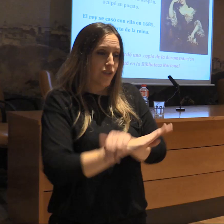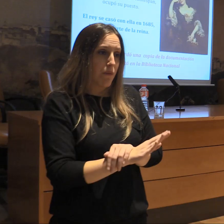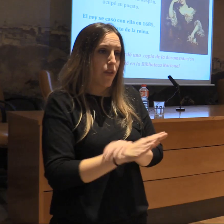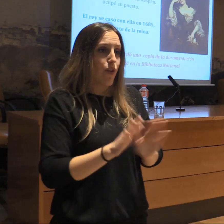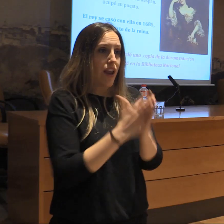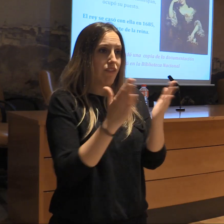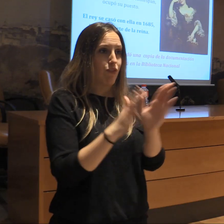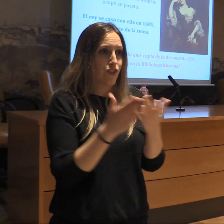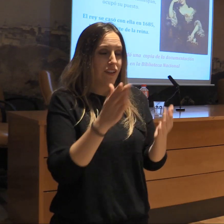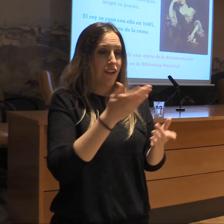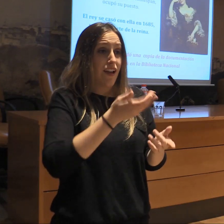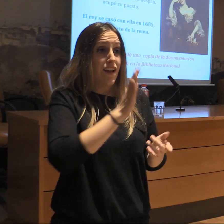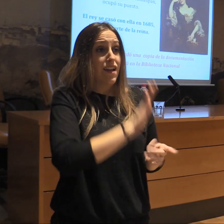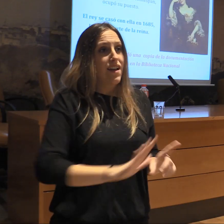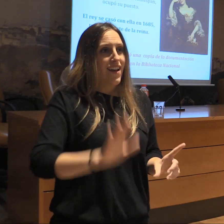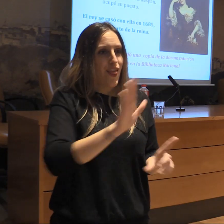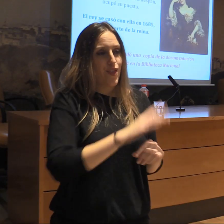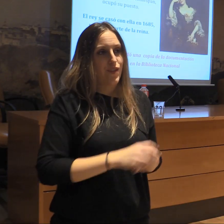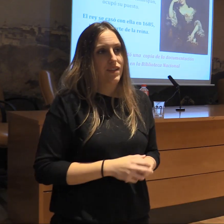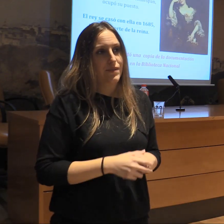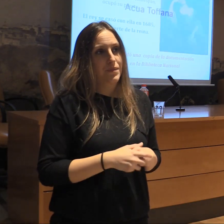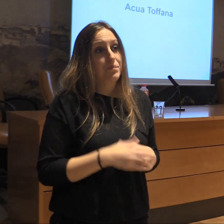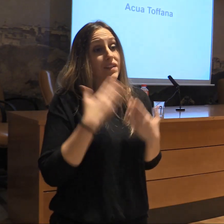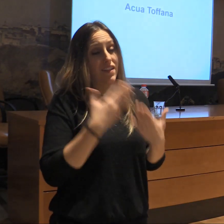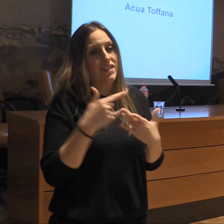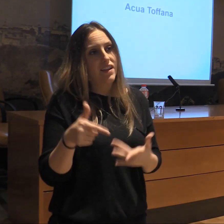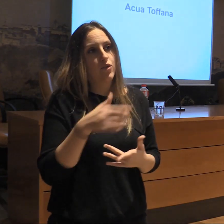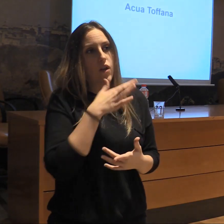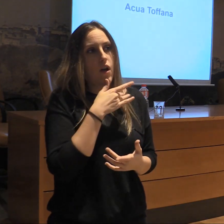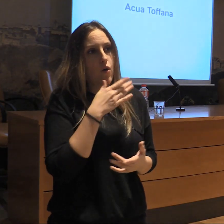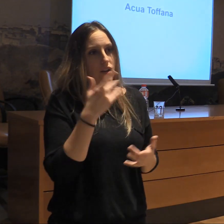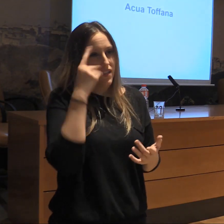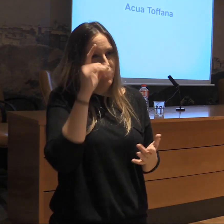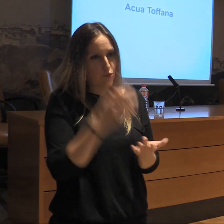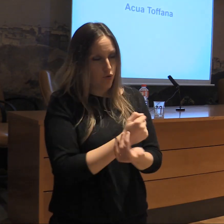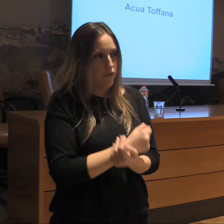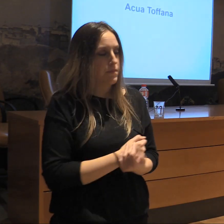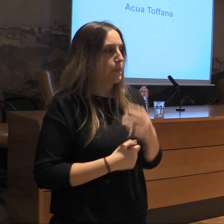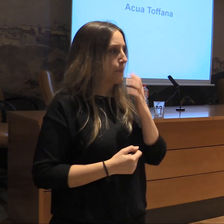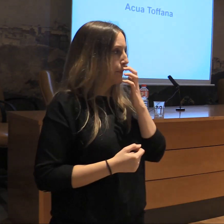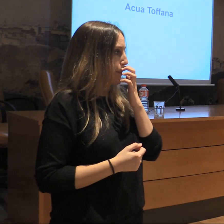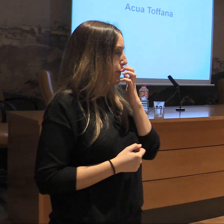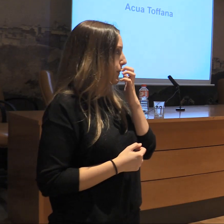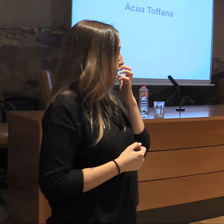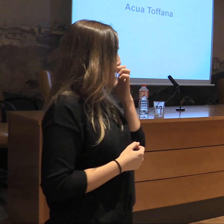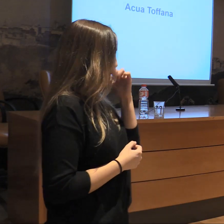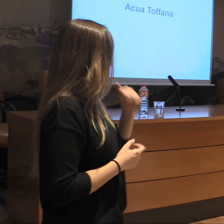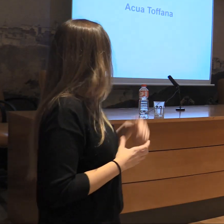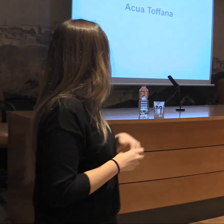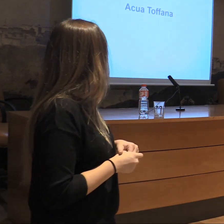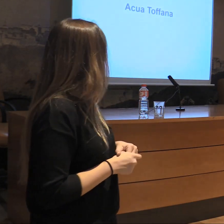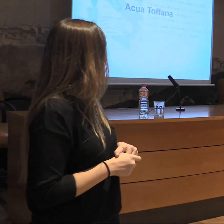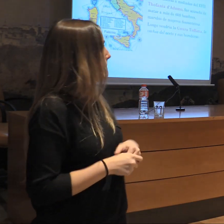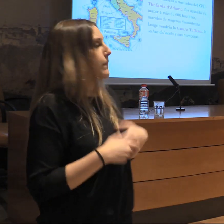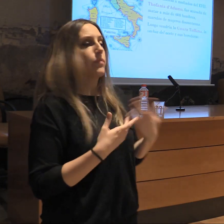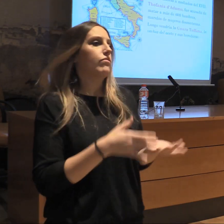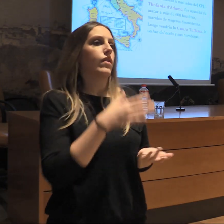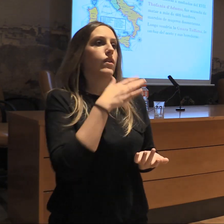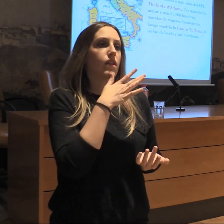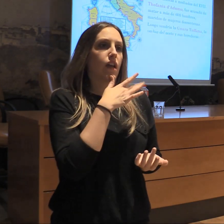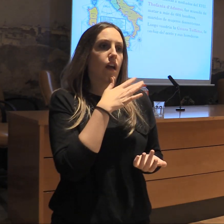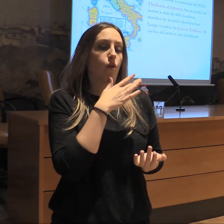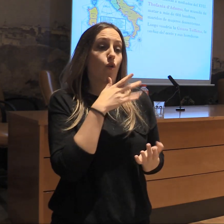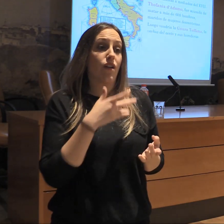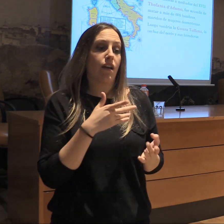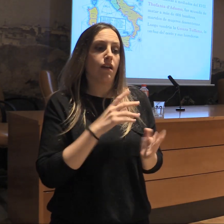a él tenemos información de todo este oscuro proceso. Bueno, ahora dejamos los palacios y nos vamos a